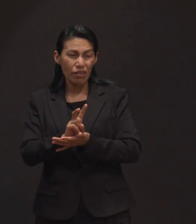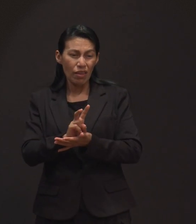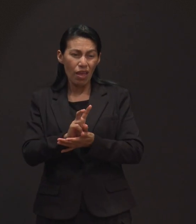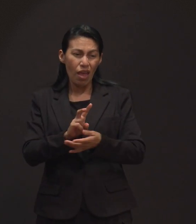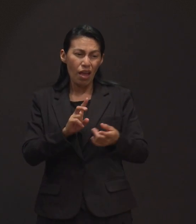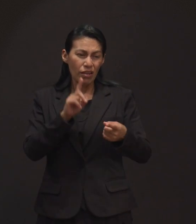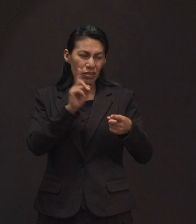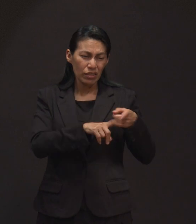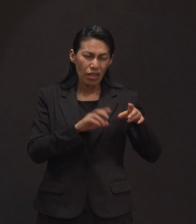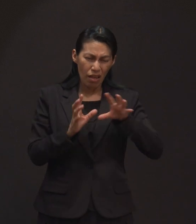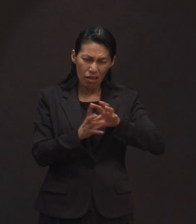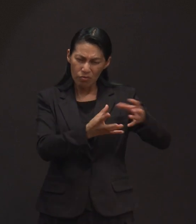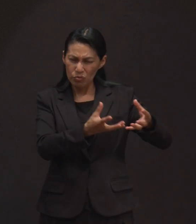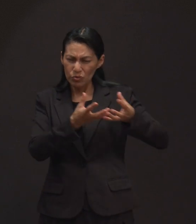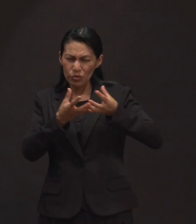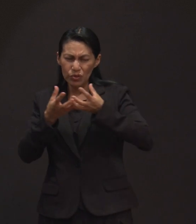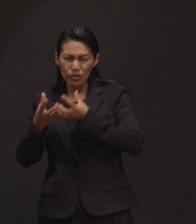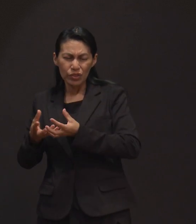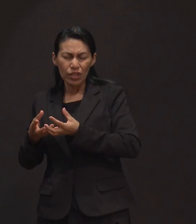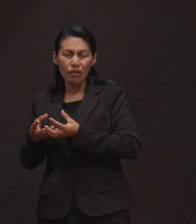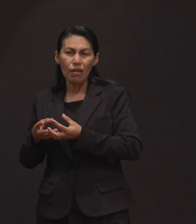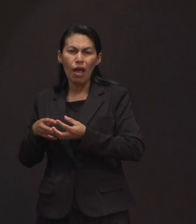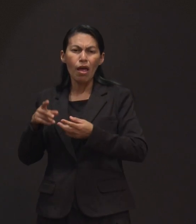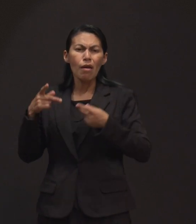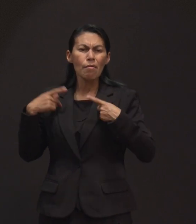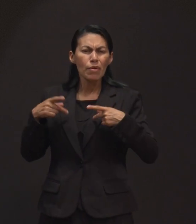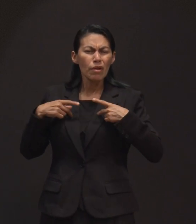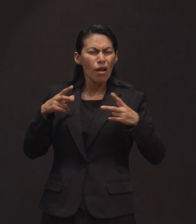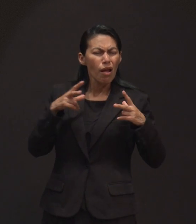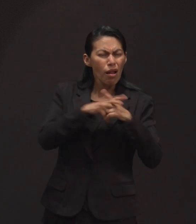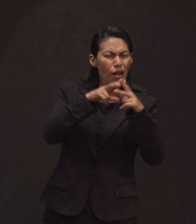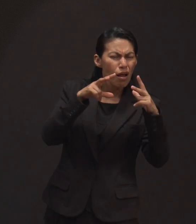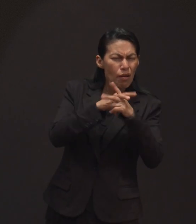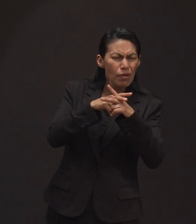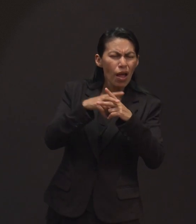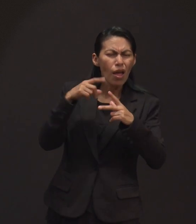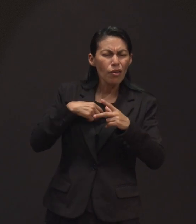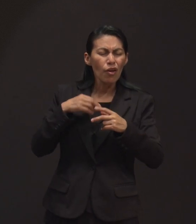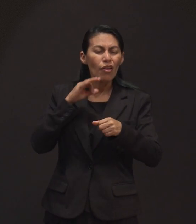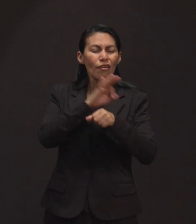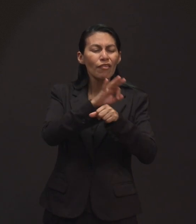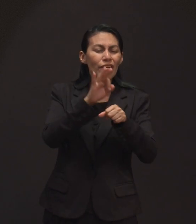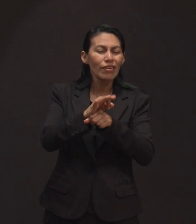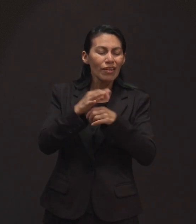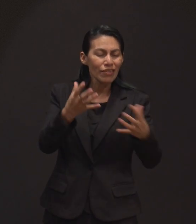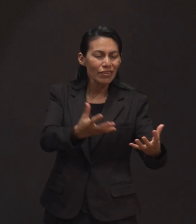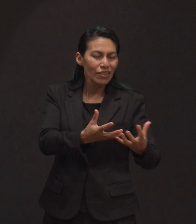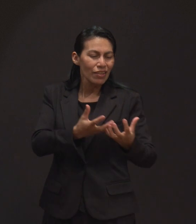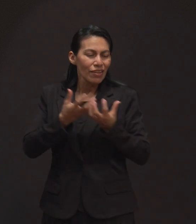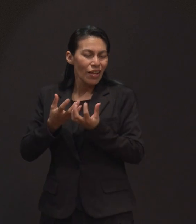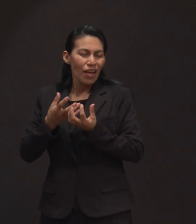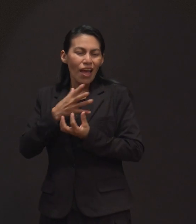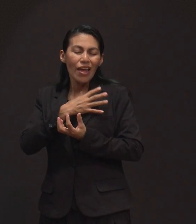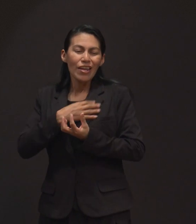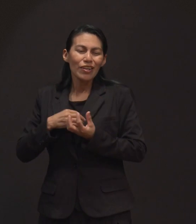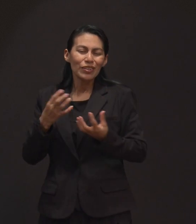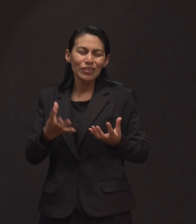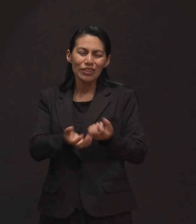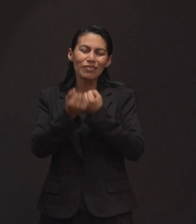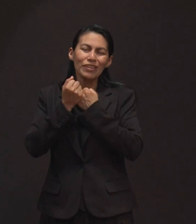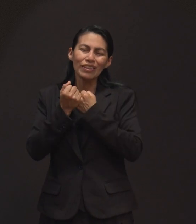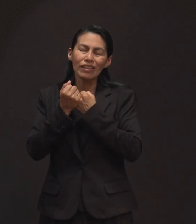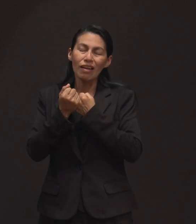botín será arrebatado al tirano, y tu pleito yo lo defenderé, y yo salvaré a tus hijos. ¡Qué